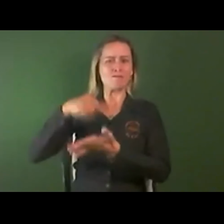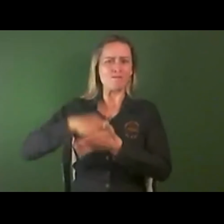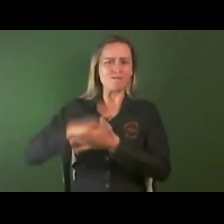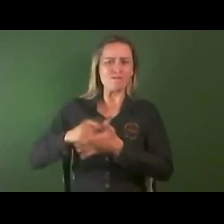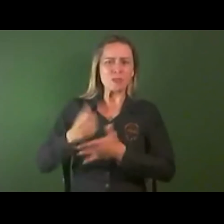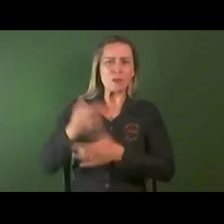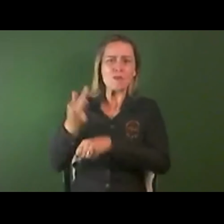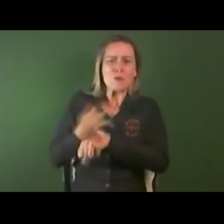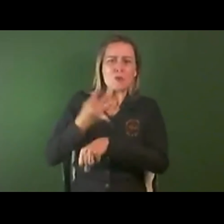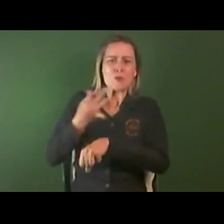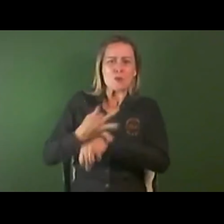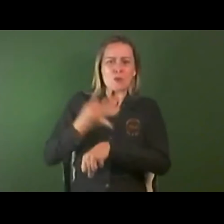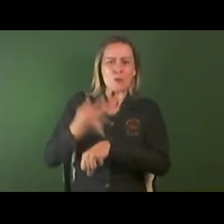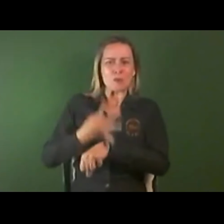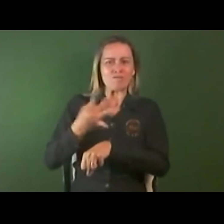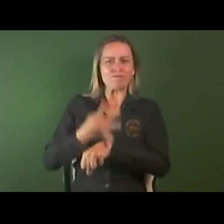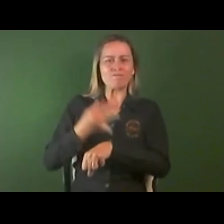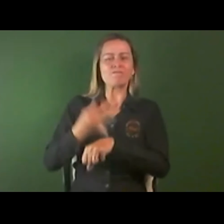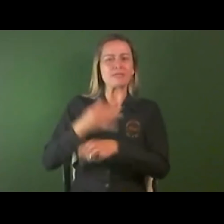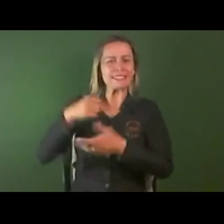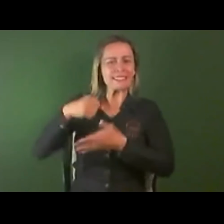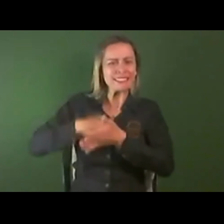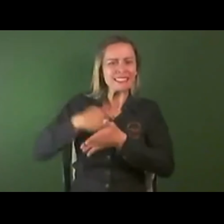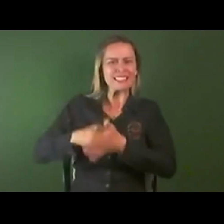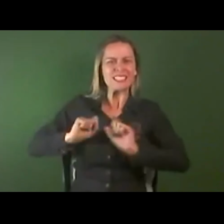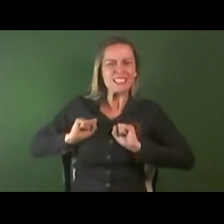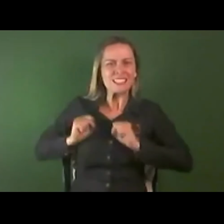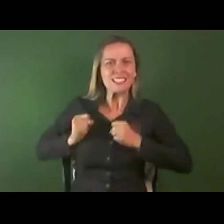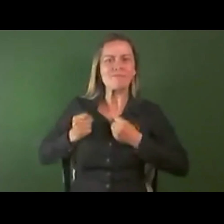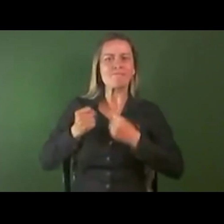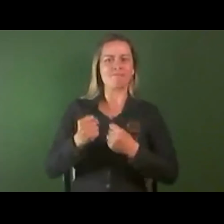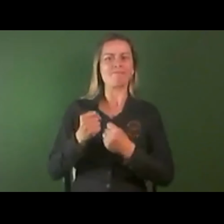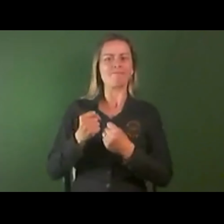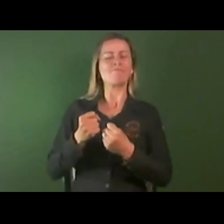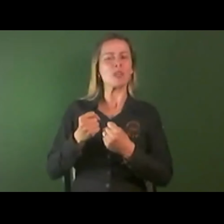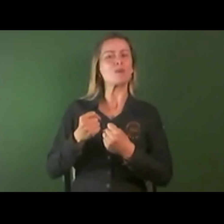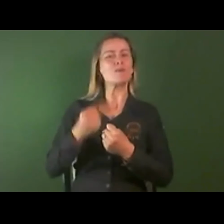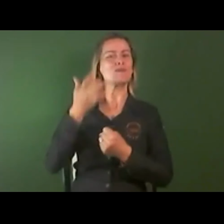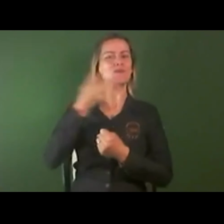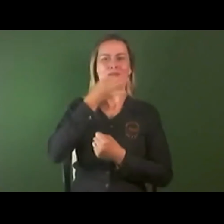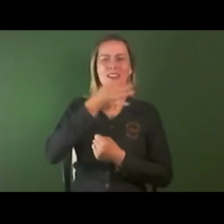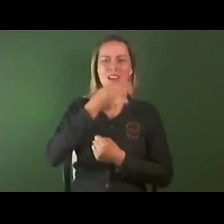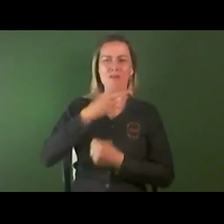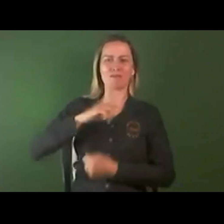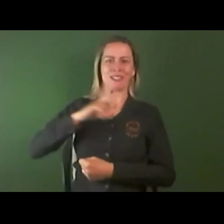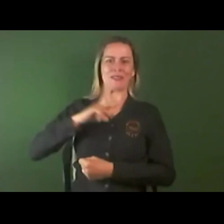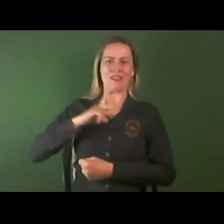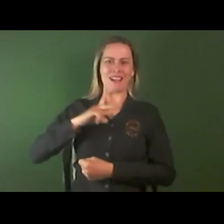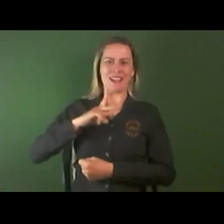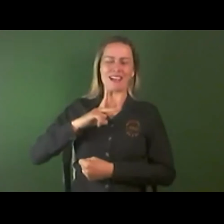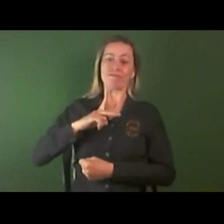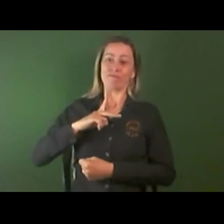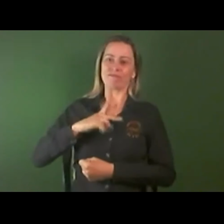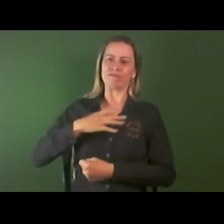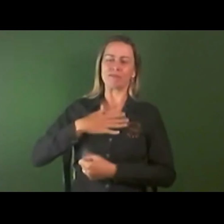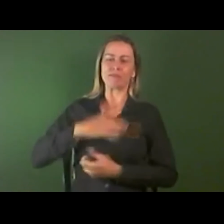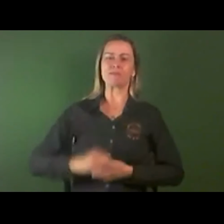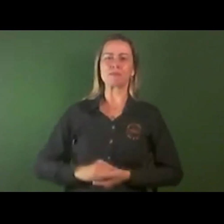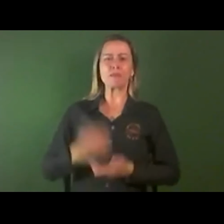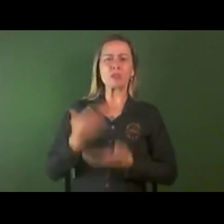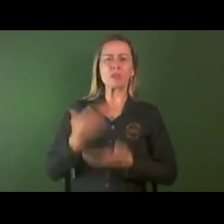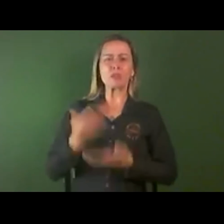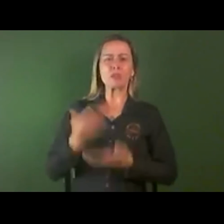e de resistência de uma maneira, e de persistência, e de uma maneira que eu acho profundamente bela e particular. Eu estudo fotografia